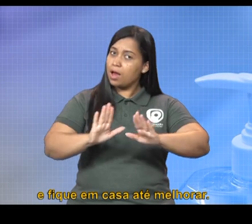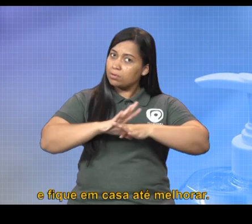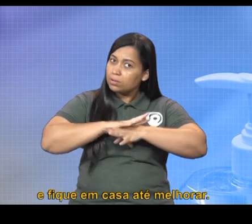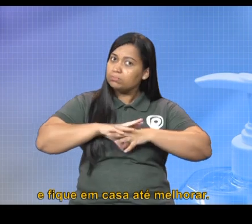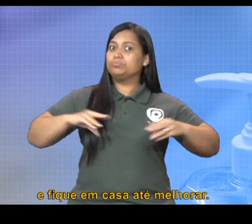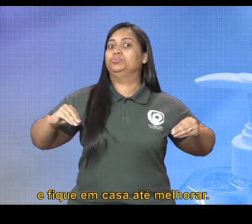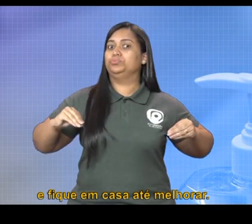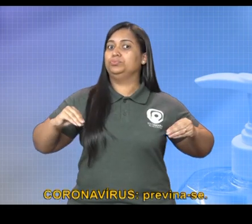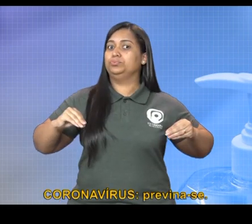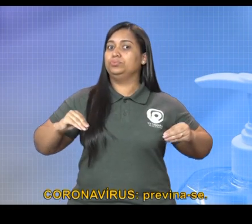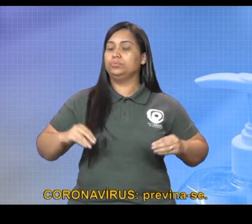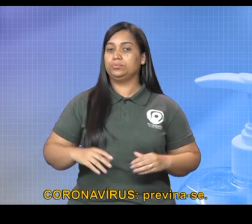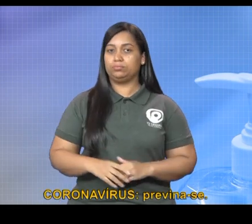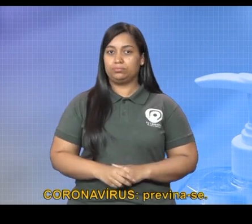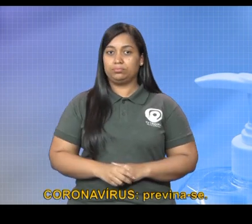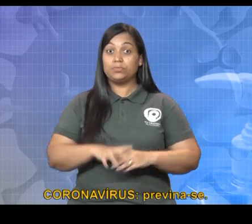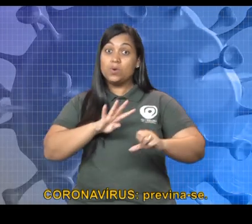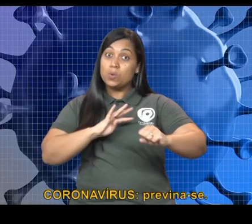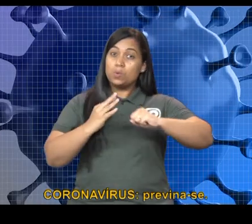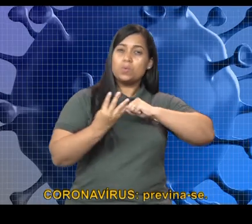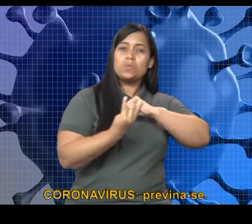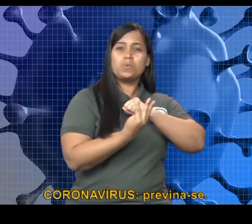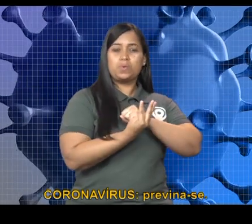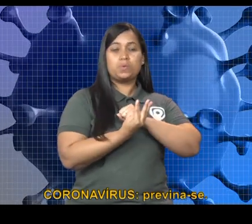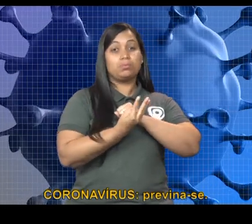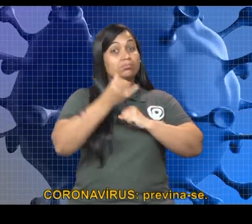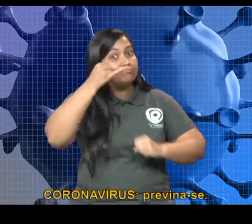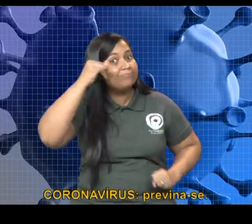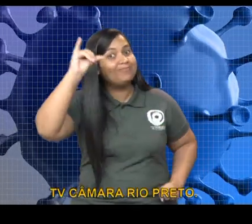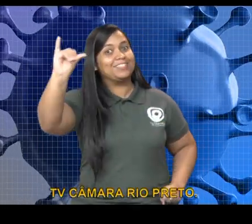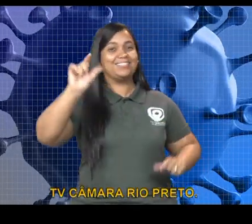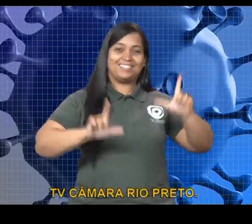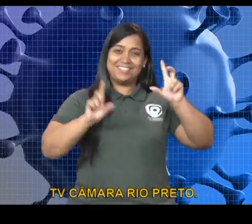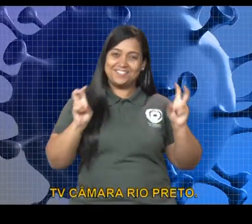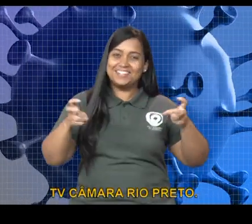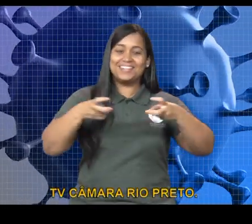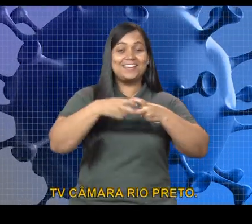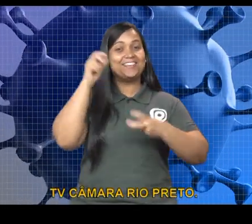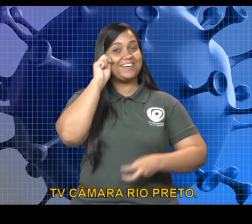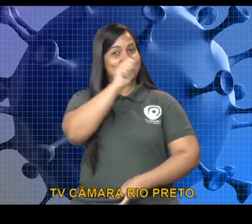Coronavírus, previna-se. TV Câmara Rio Preto.